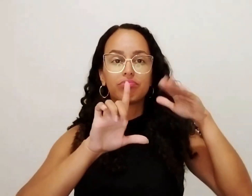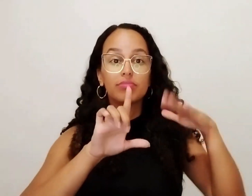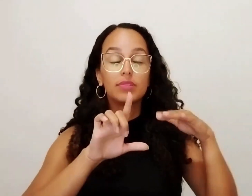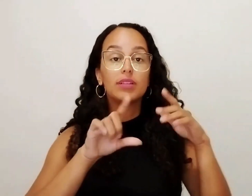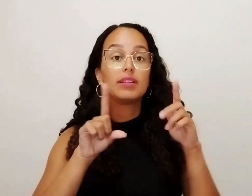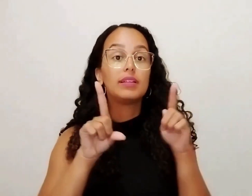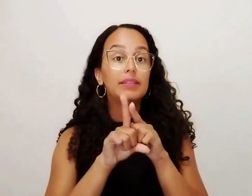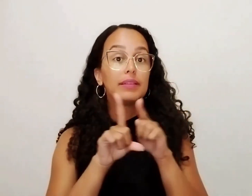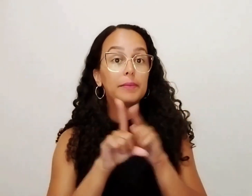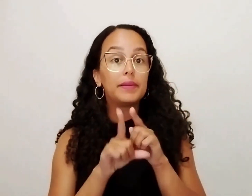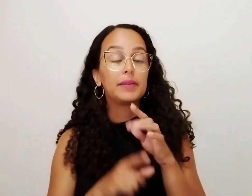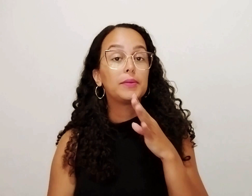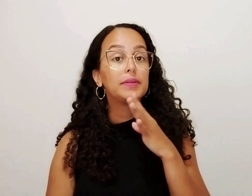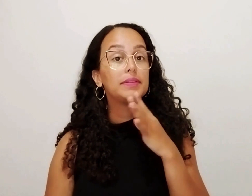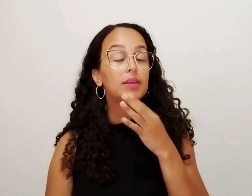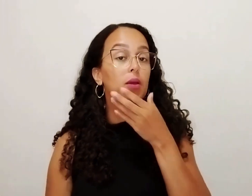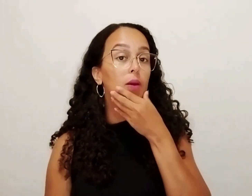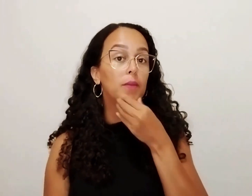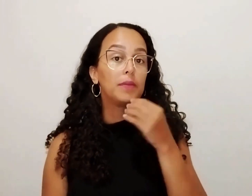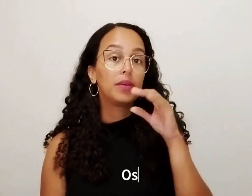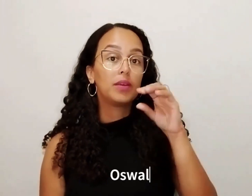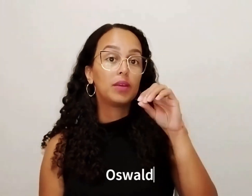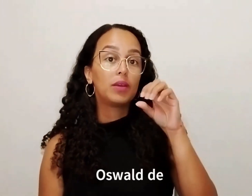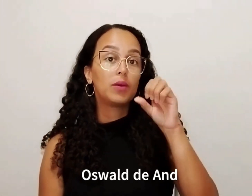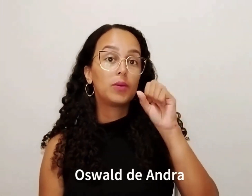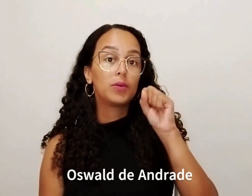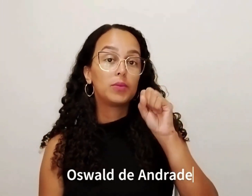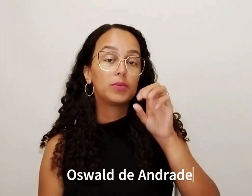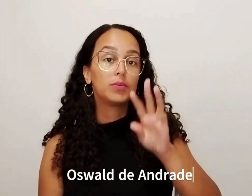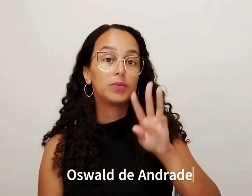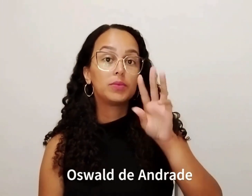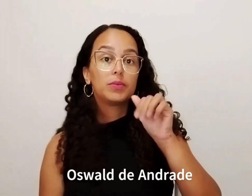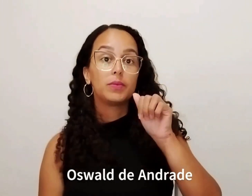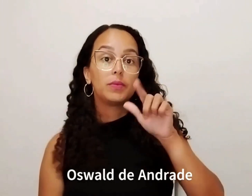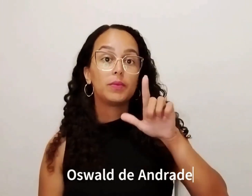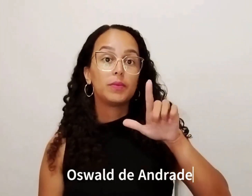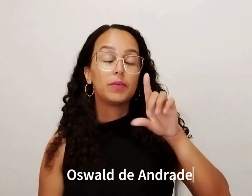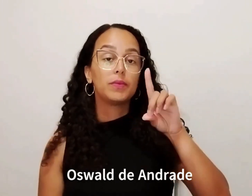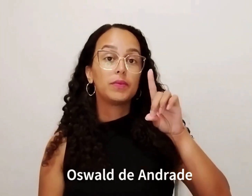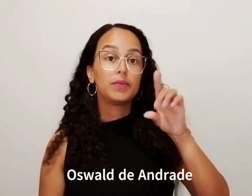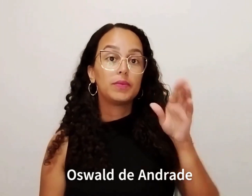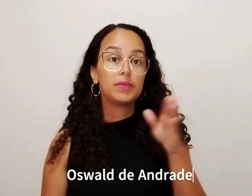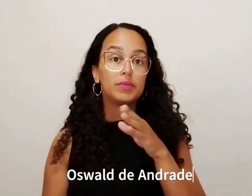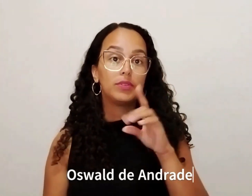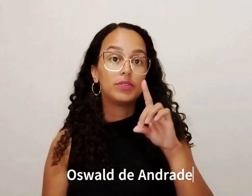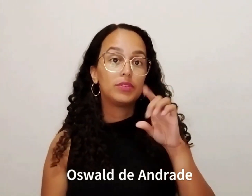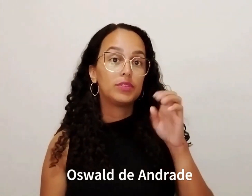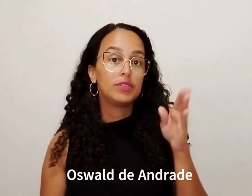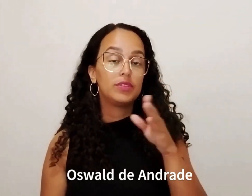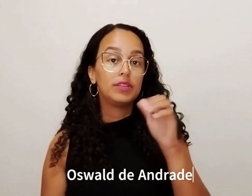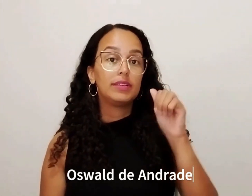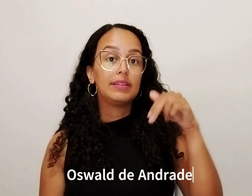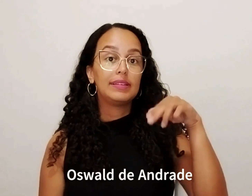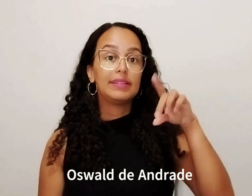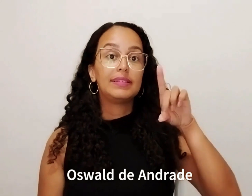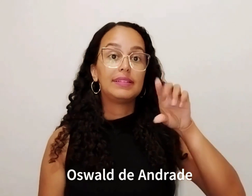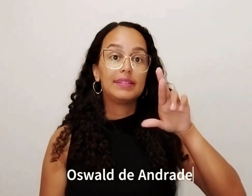passou a ser influenciado pelo movimento modernista. Mário de Andrade se juntou ao Grupo